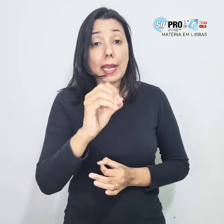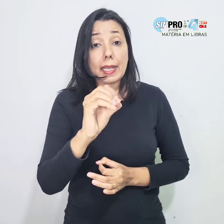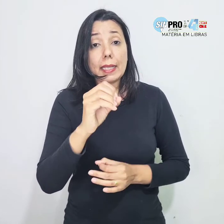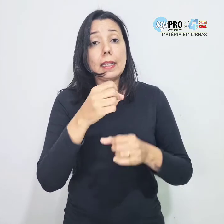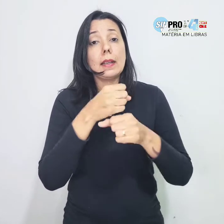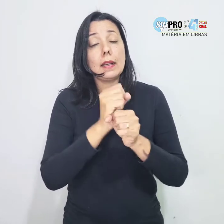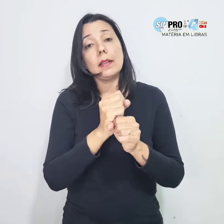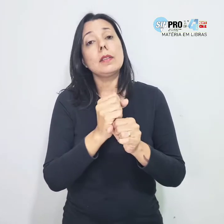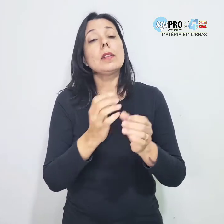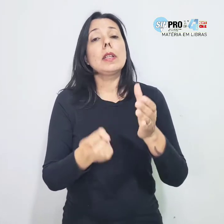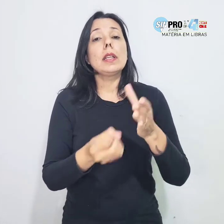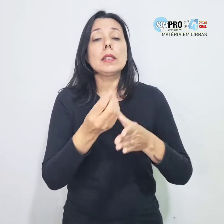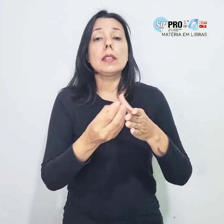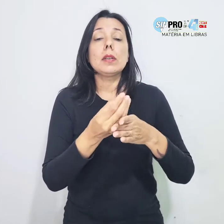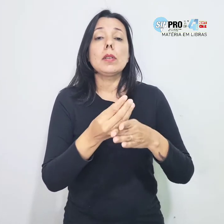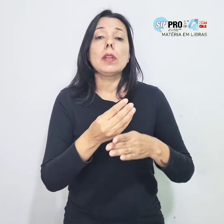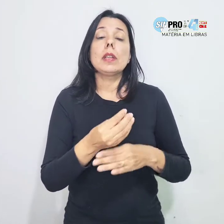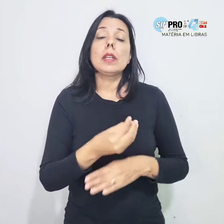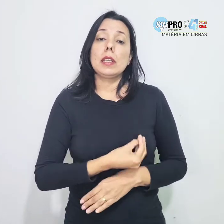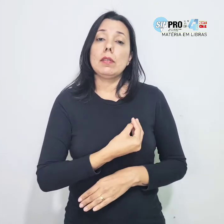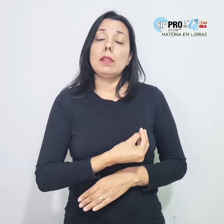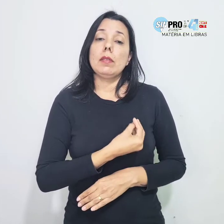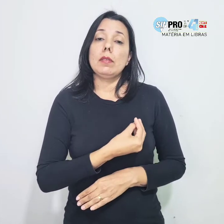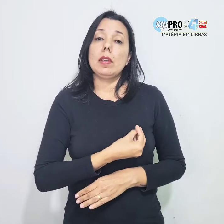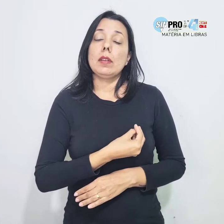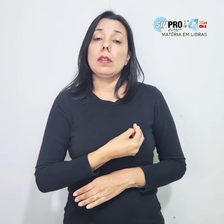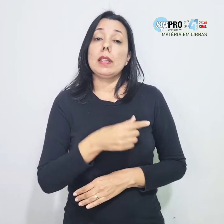em gerações que viveram durante a Segunda Guerra Mundial.